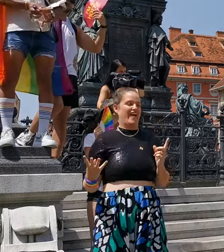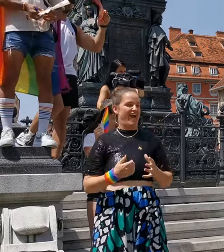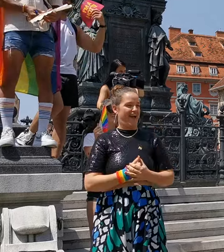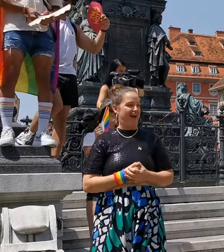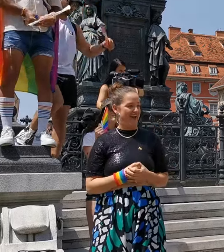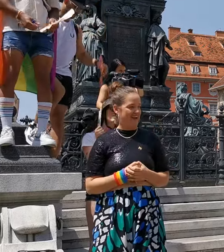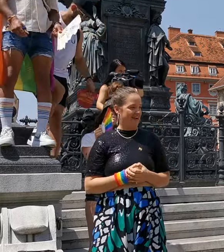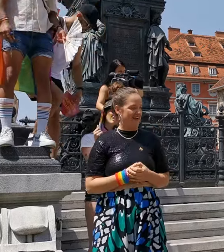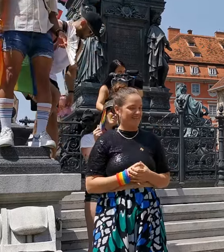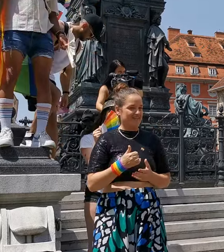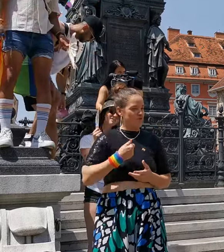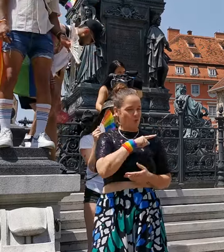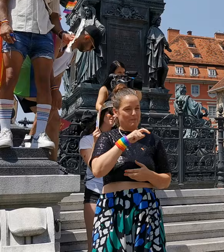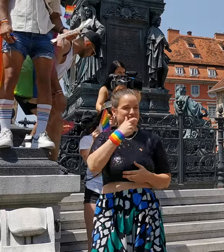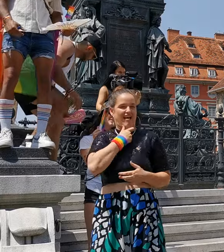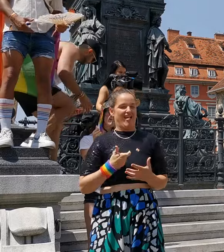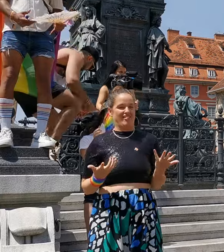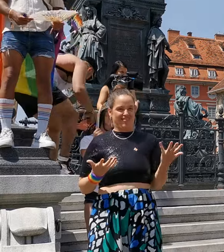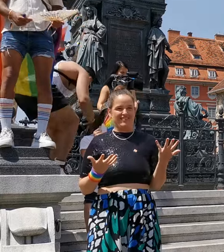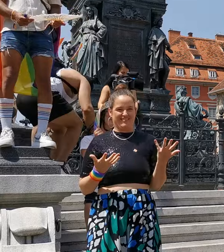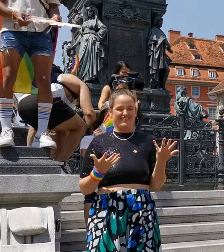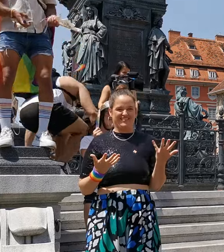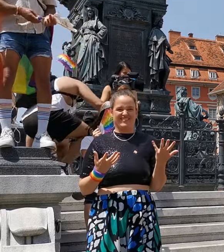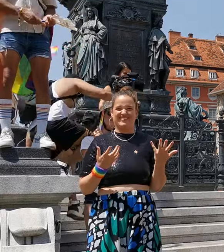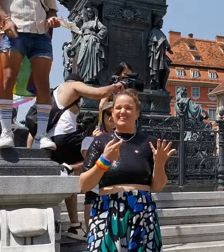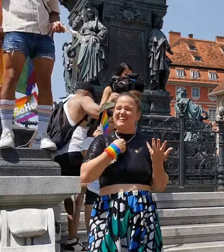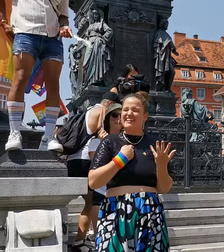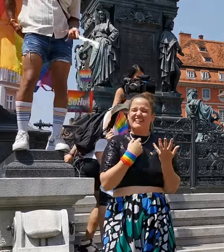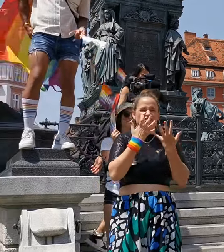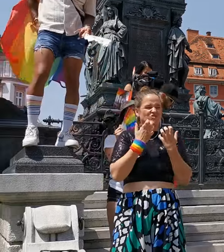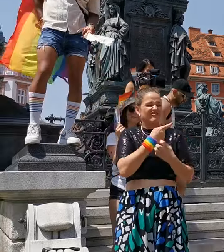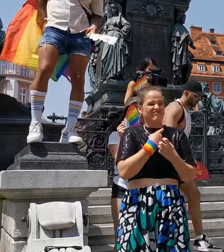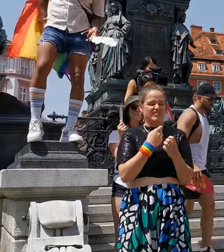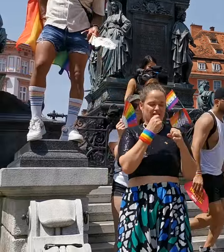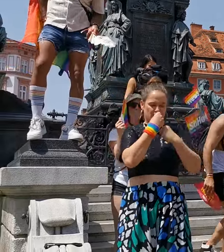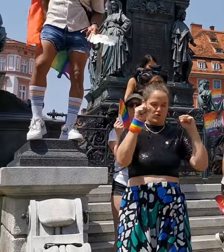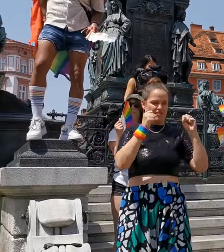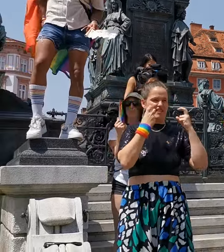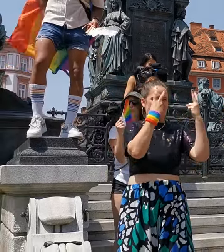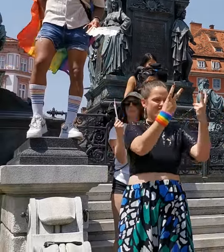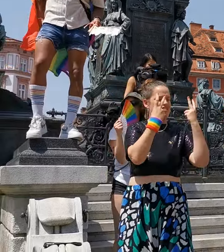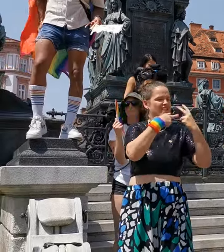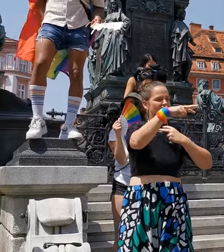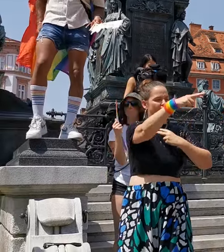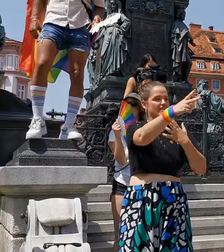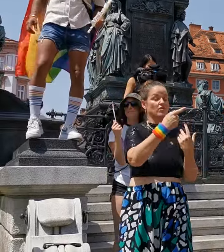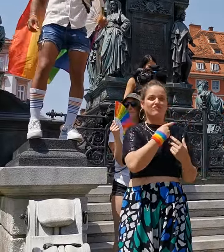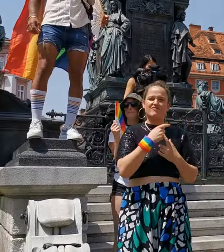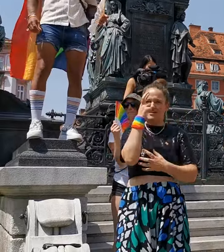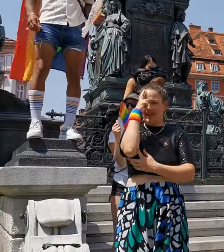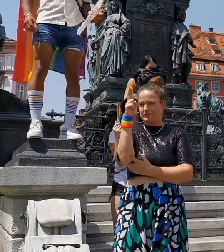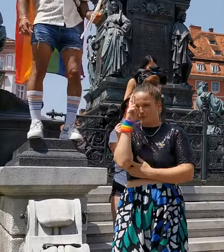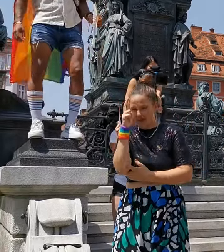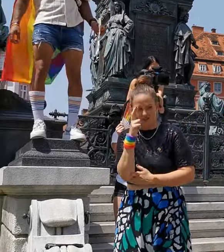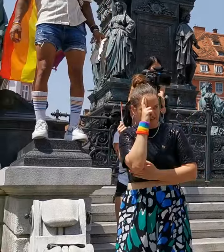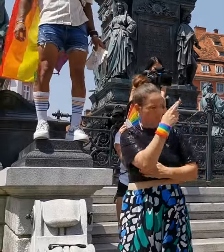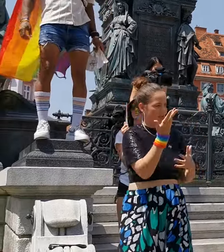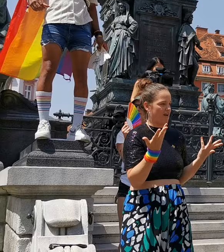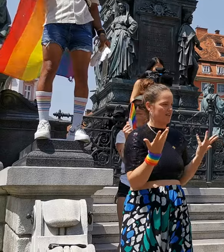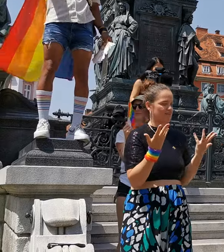Ich wünsche mir Demokratie und dass wir einander wertschätzen, dass wir lernen, auch eigene Fehler